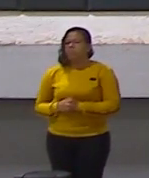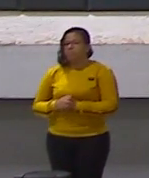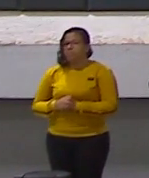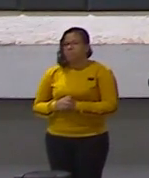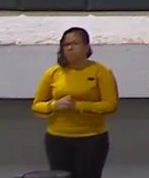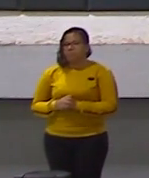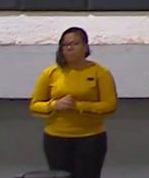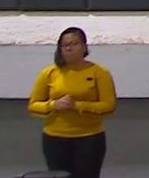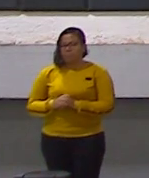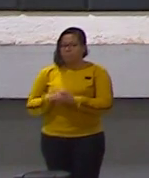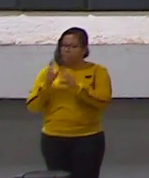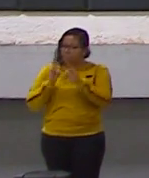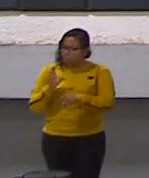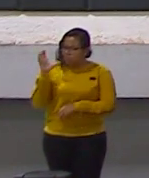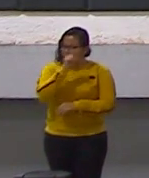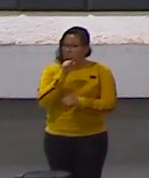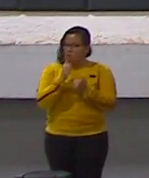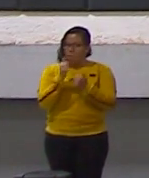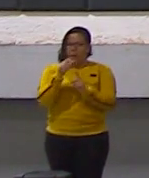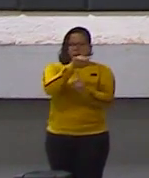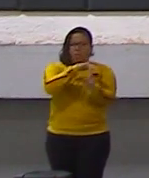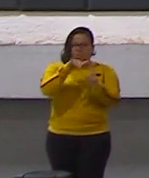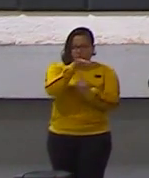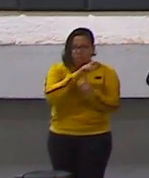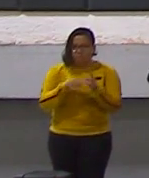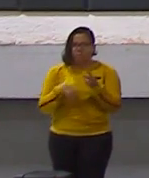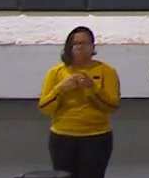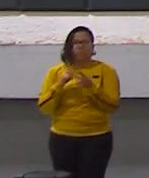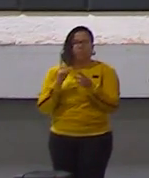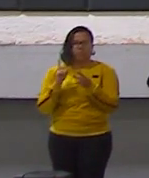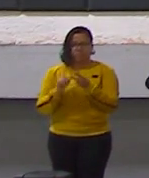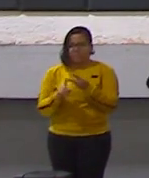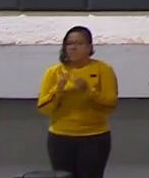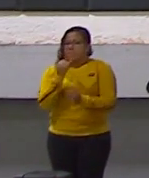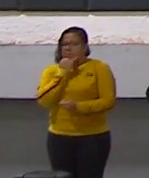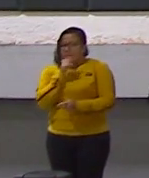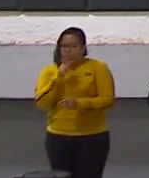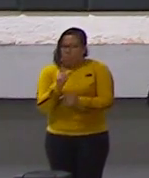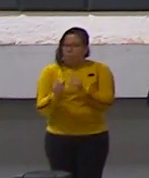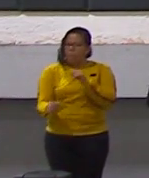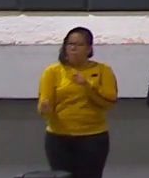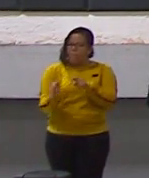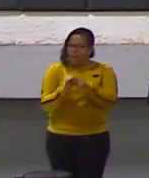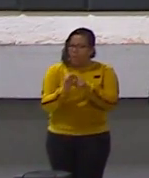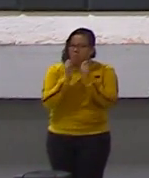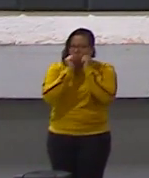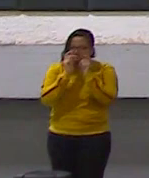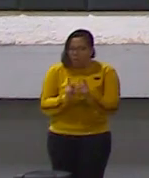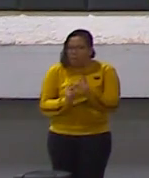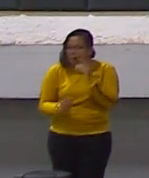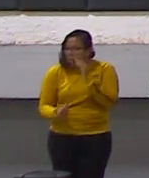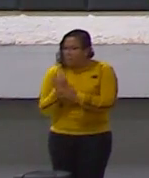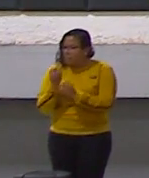un reconocimiento de los contextos pero que en la práctica humana nos van dando una cultura histórica